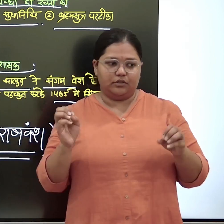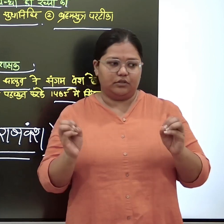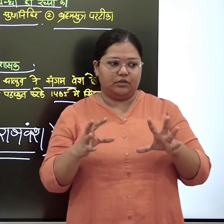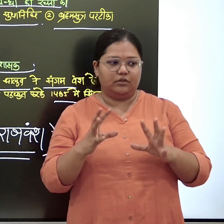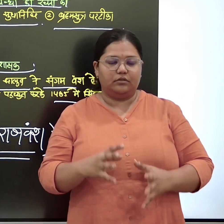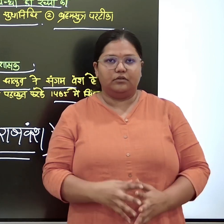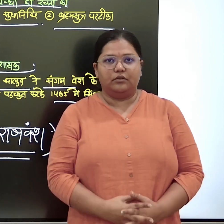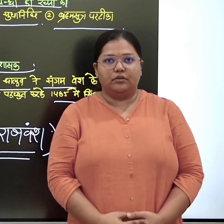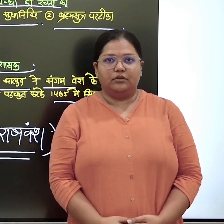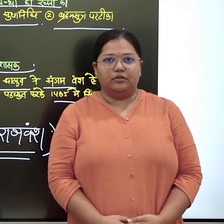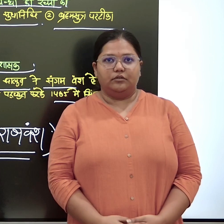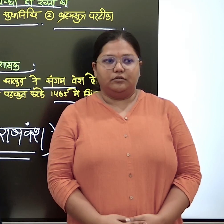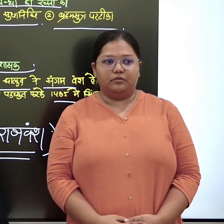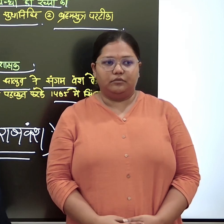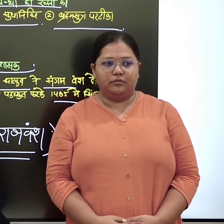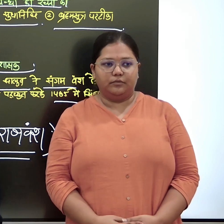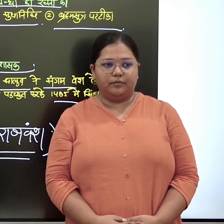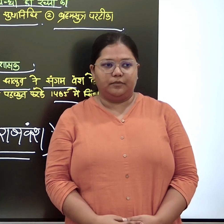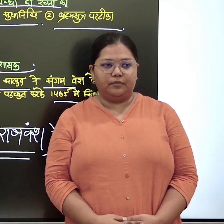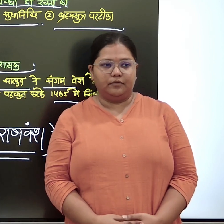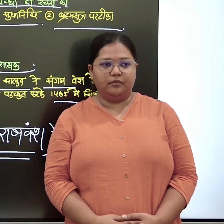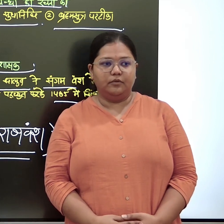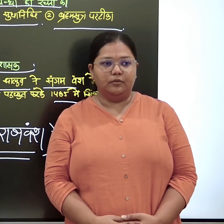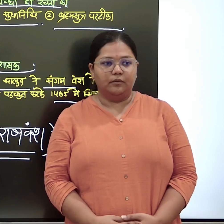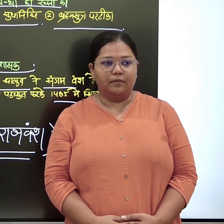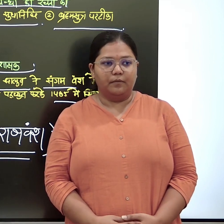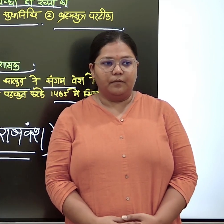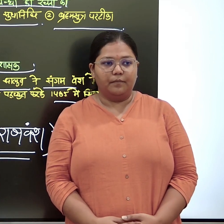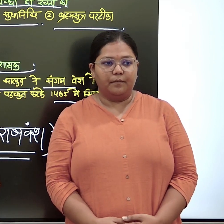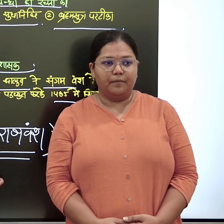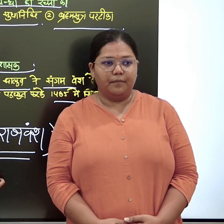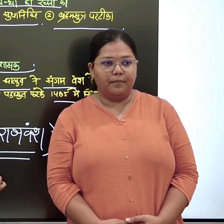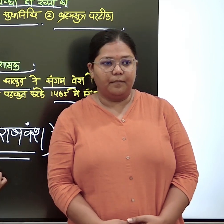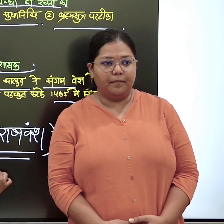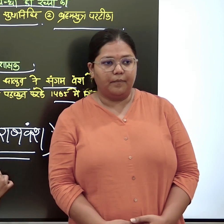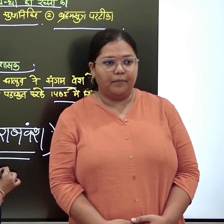डेट डालो 1485 से